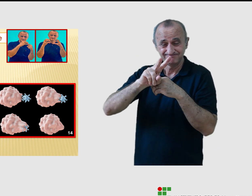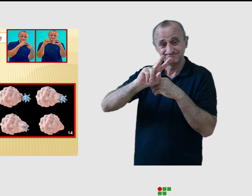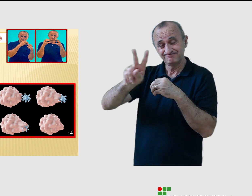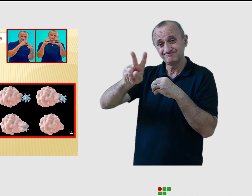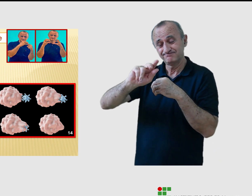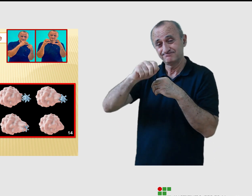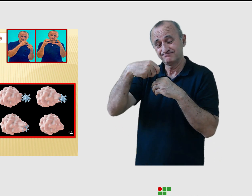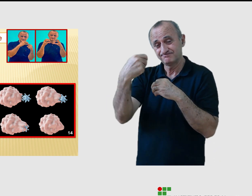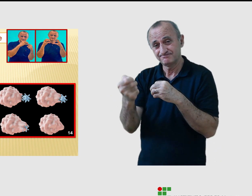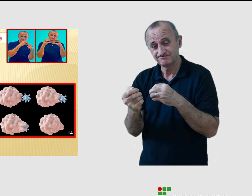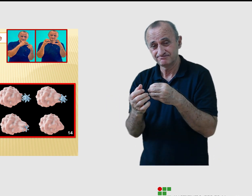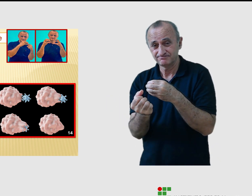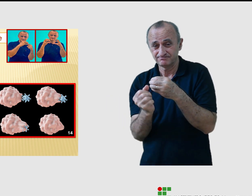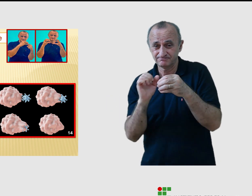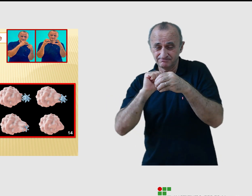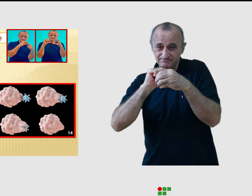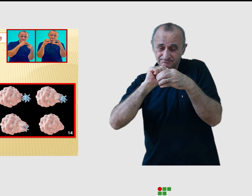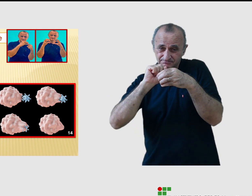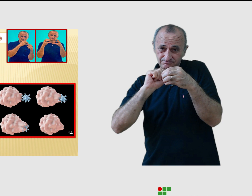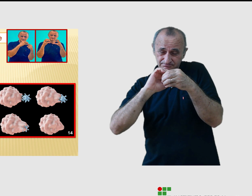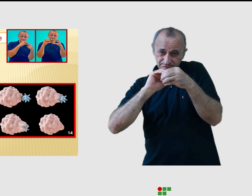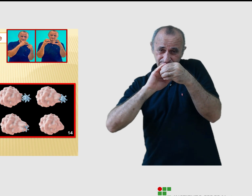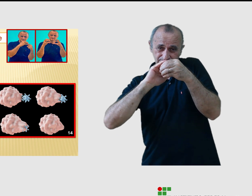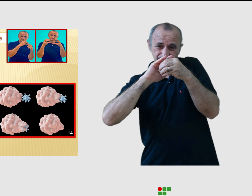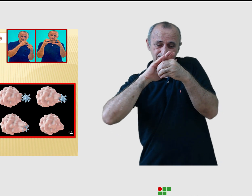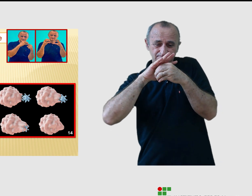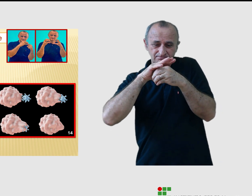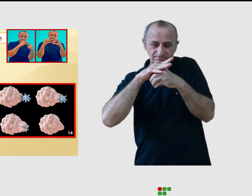Essa expansão é chamada de